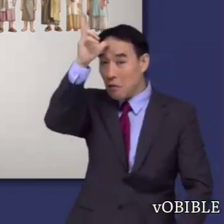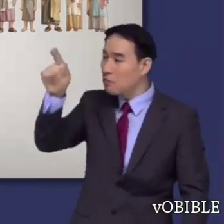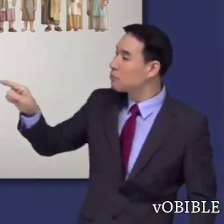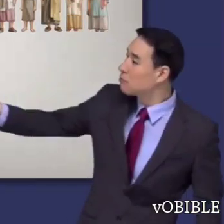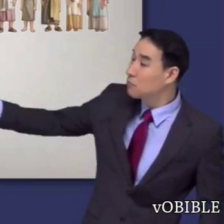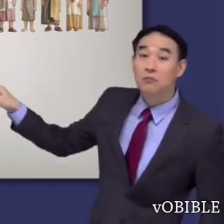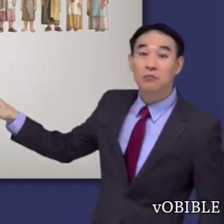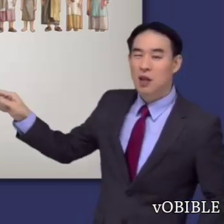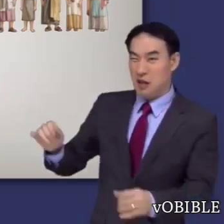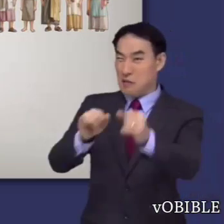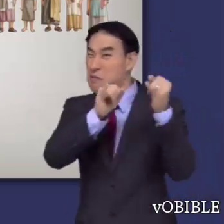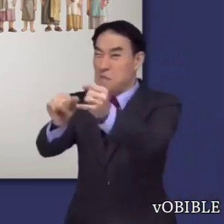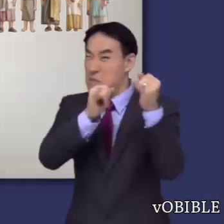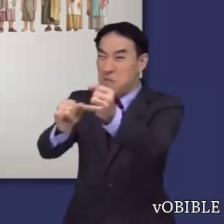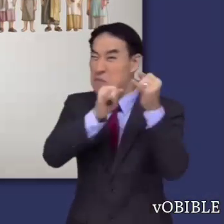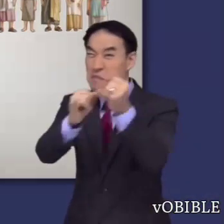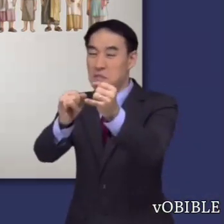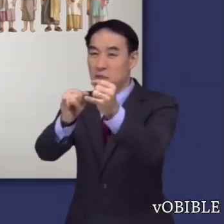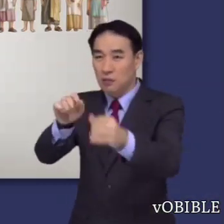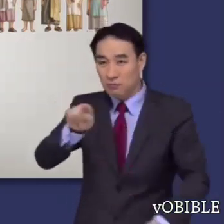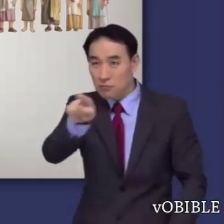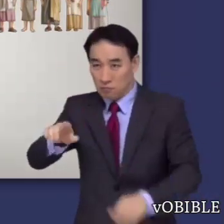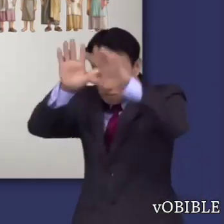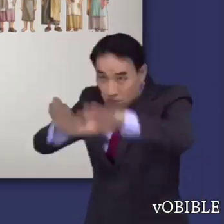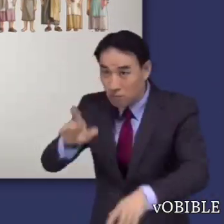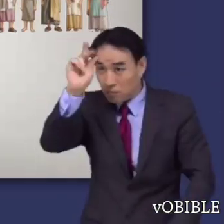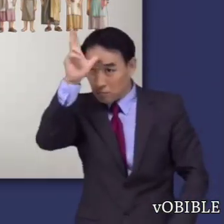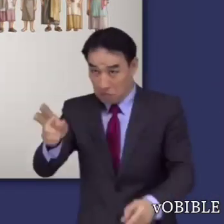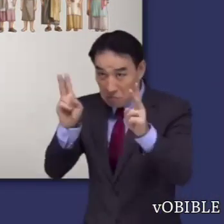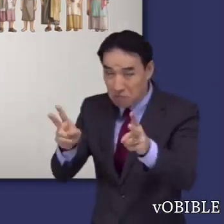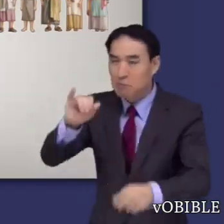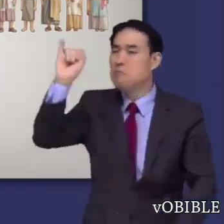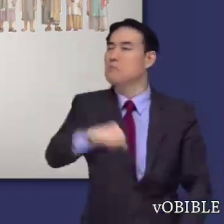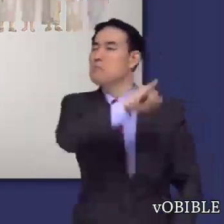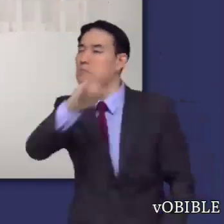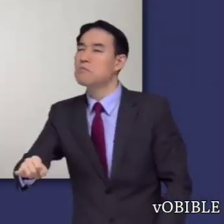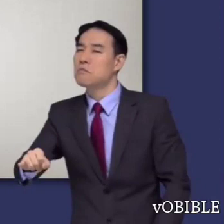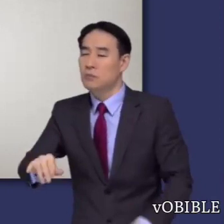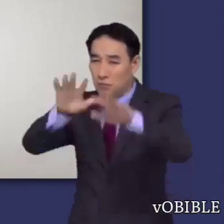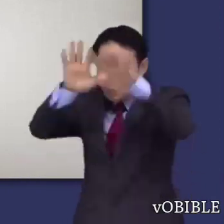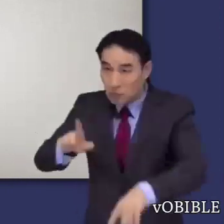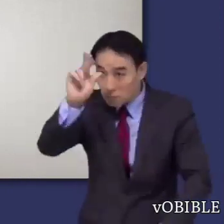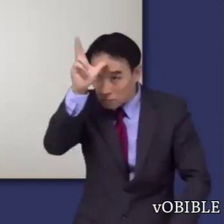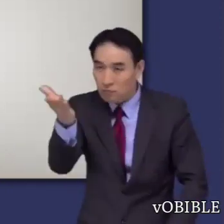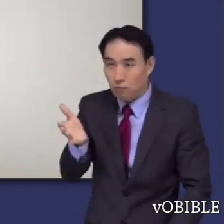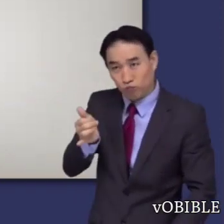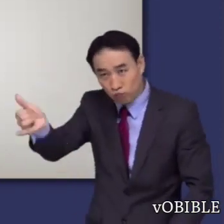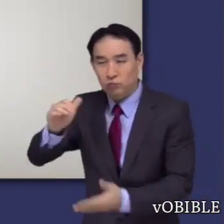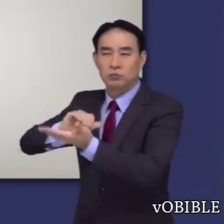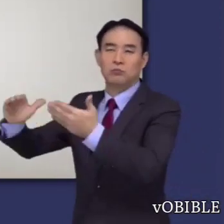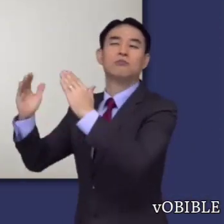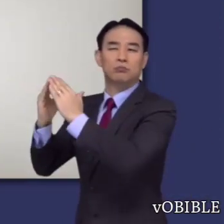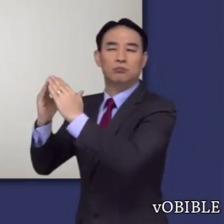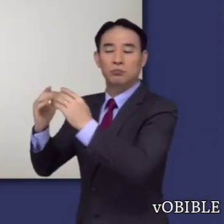者可能抨击基督徒，说他们的信仰不像犹太教有实际的事物，比如宏伟